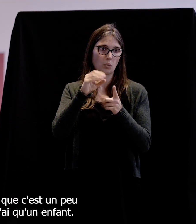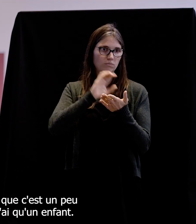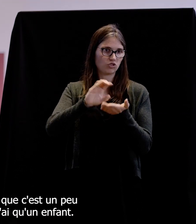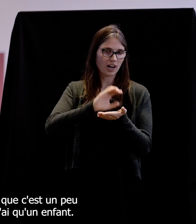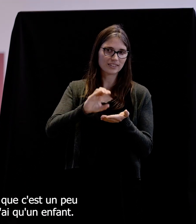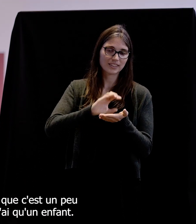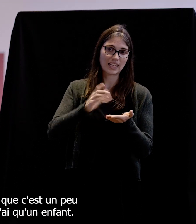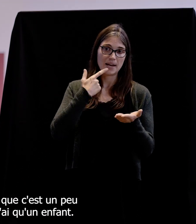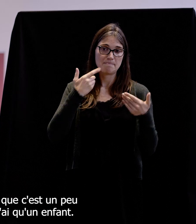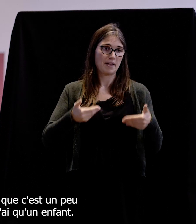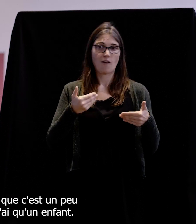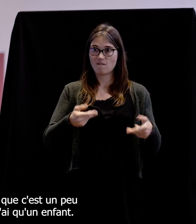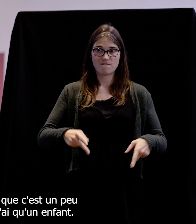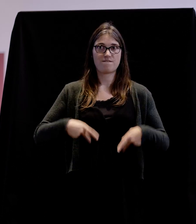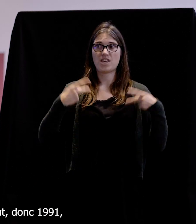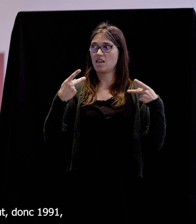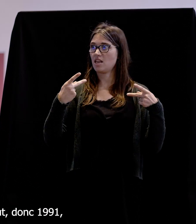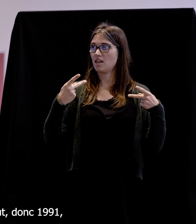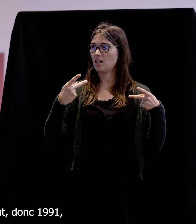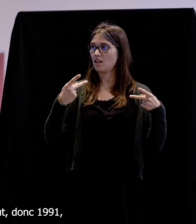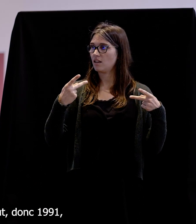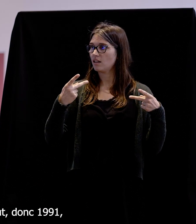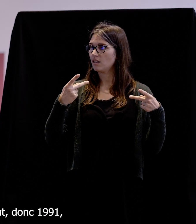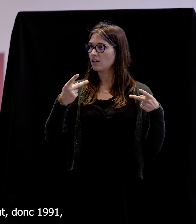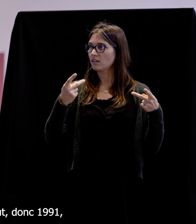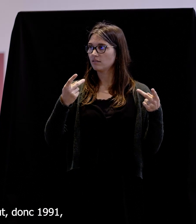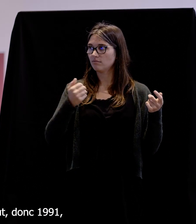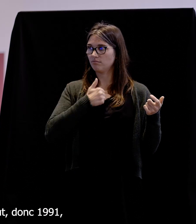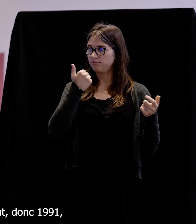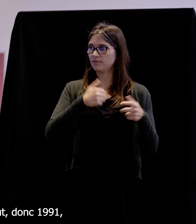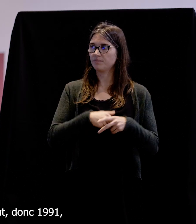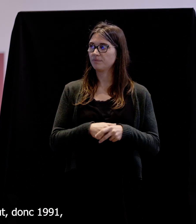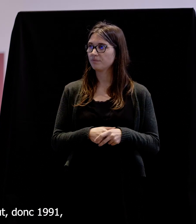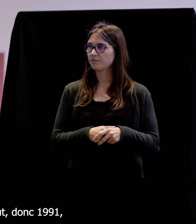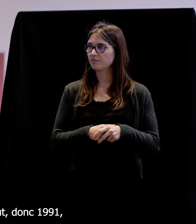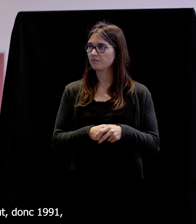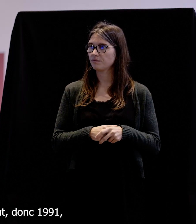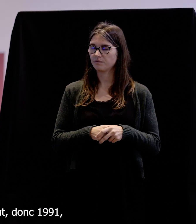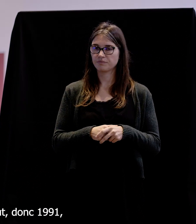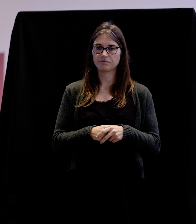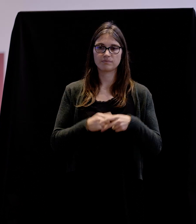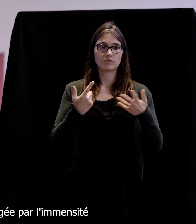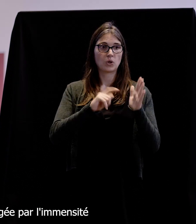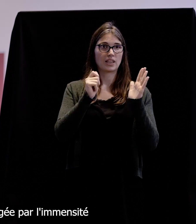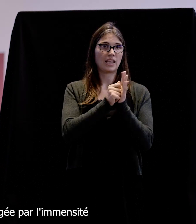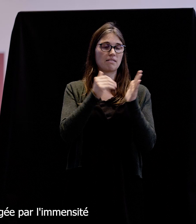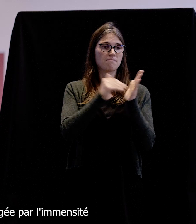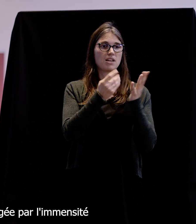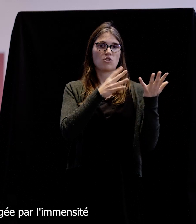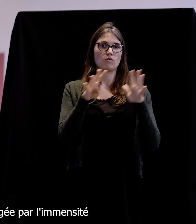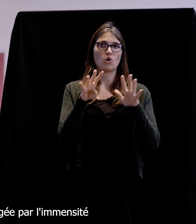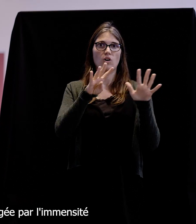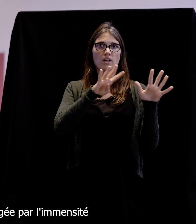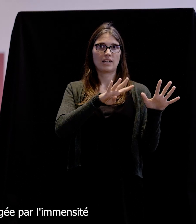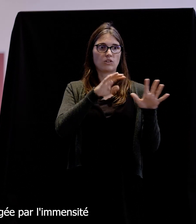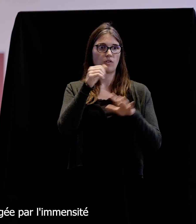c'est un peu ma vie, puisque je n'ai qu'un enfant, voilà. Dès le début, donc 1991, on était